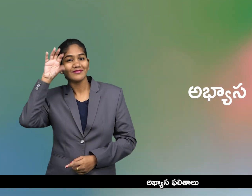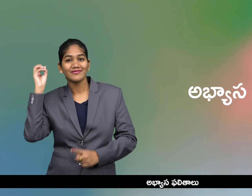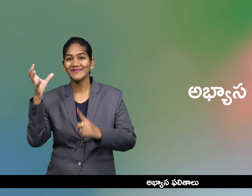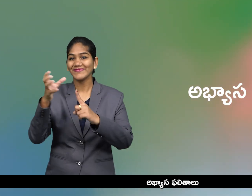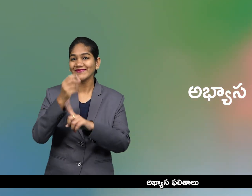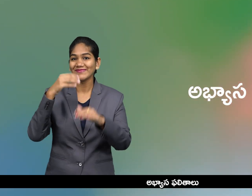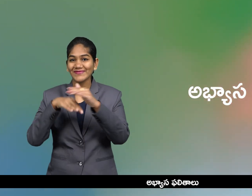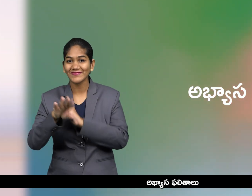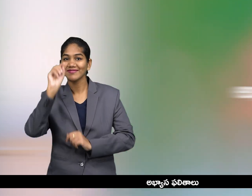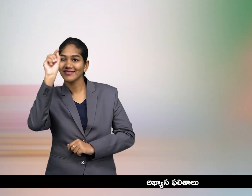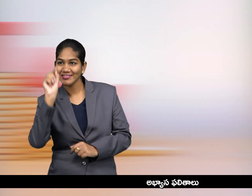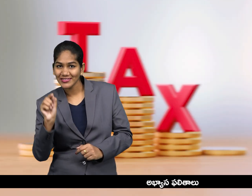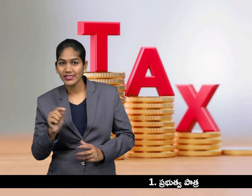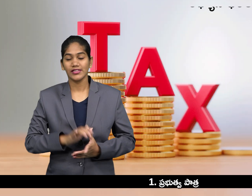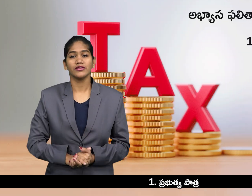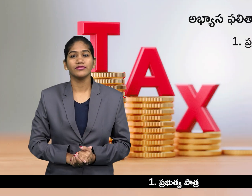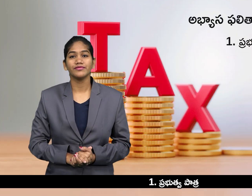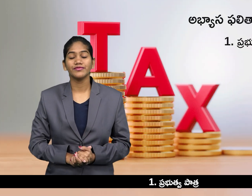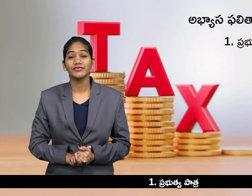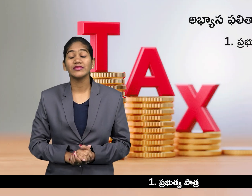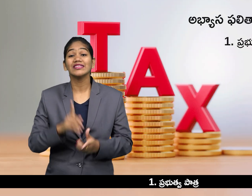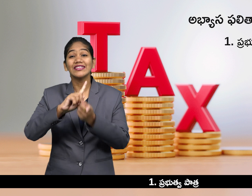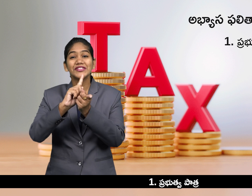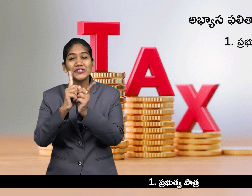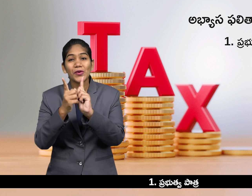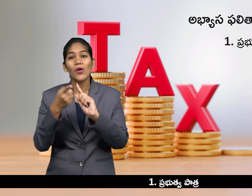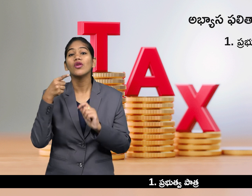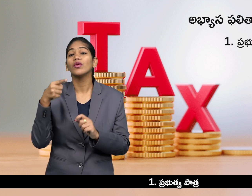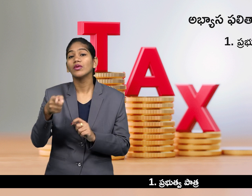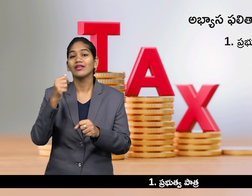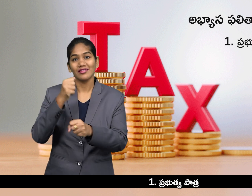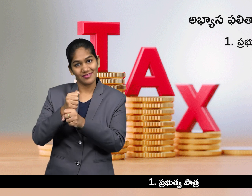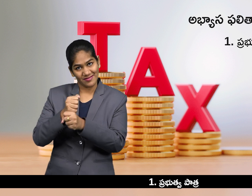అభ్యాస ఫలితాలు. 1. ప్రభుత్వ పాత్ర.